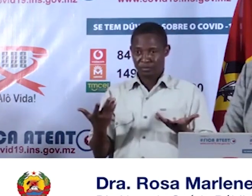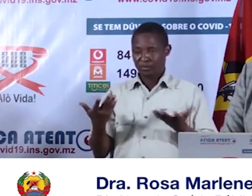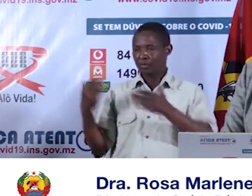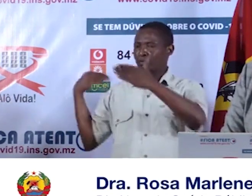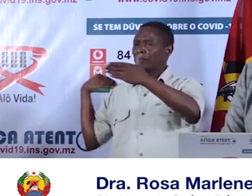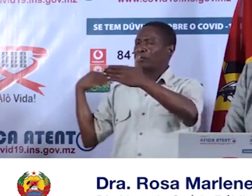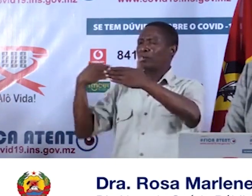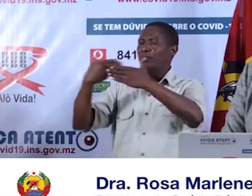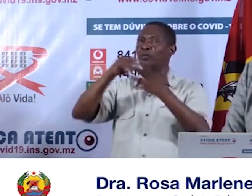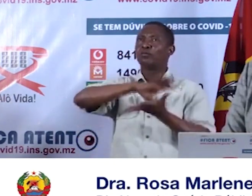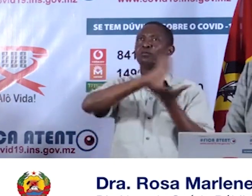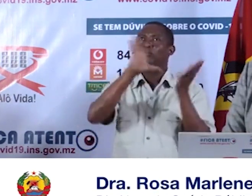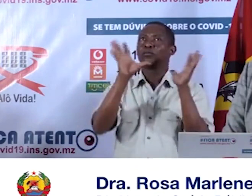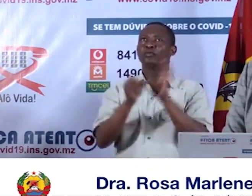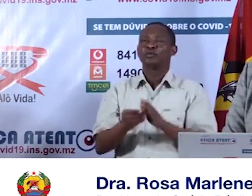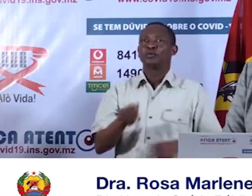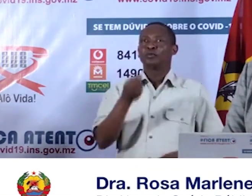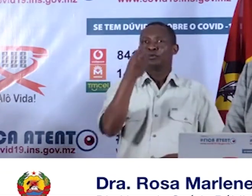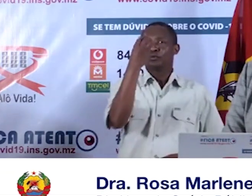momento, temos um total de